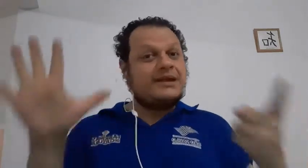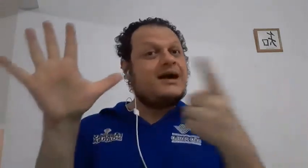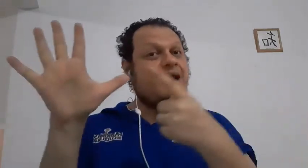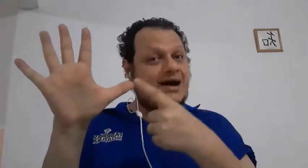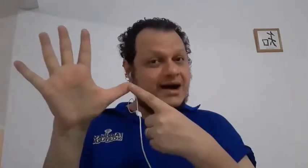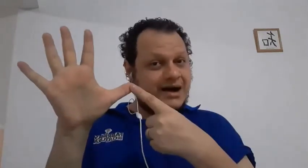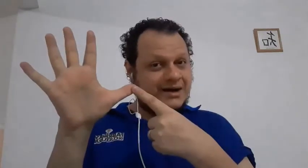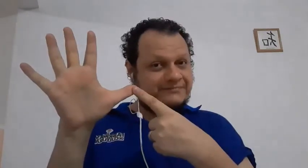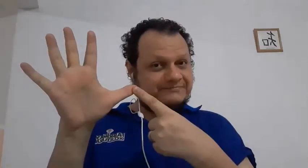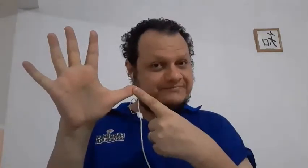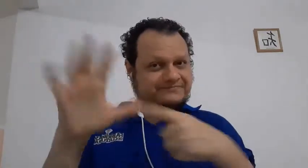A.